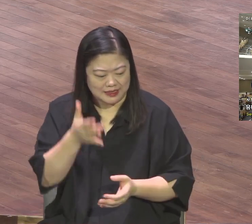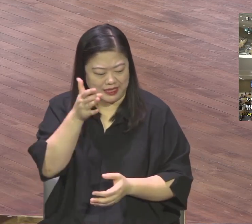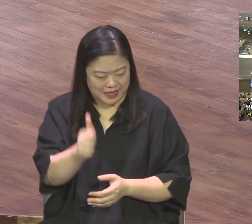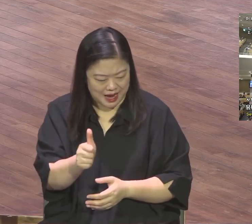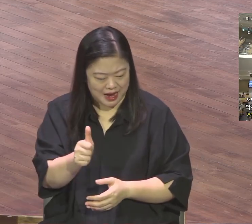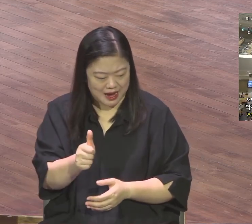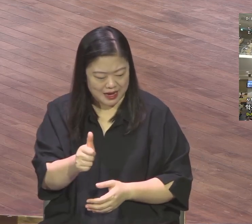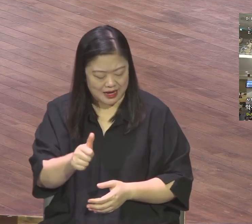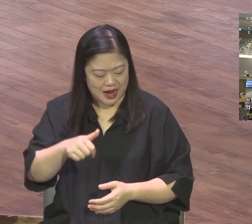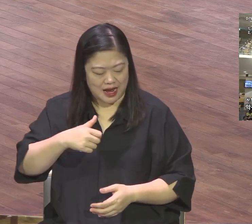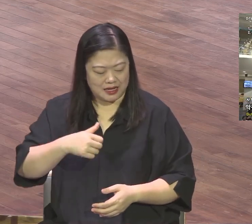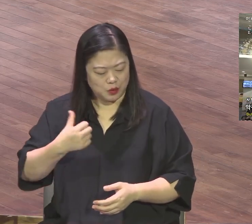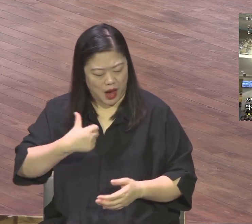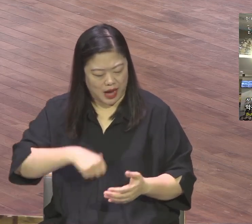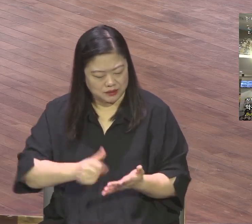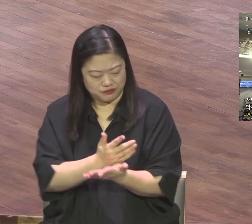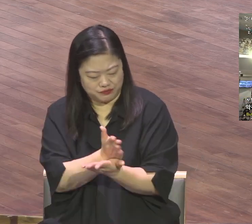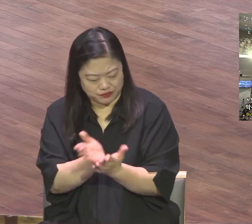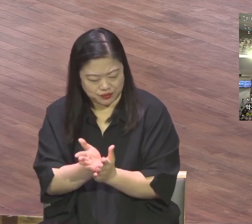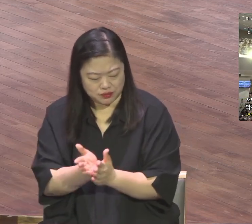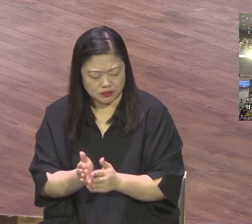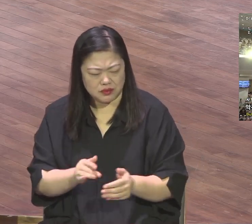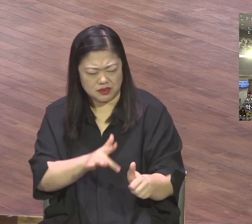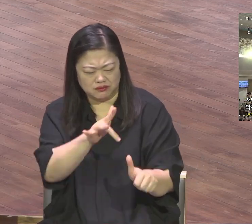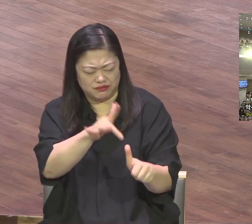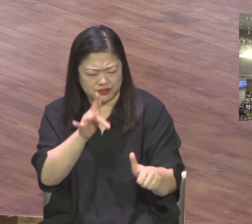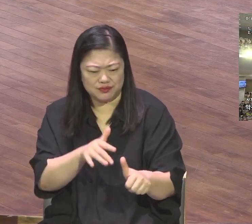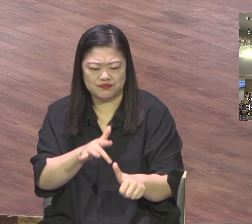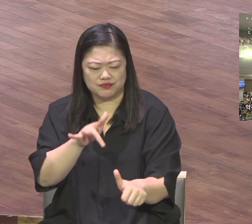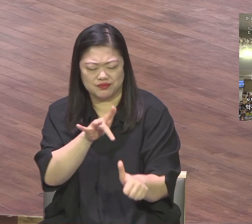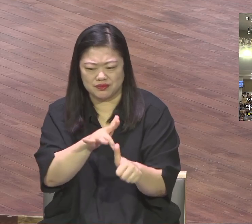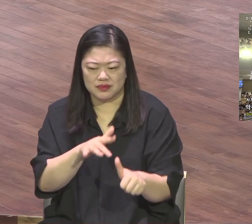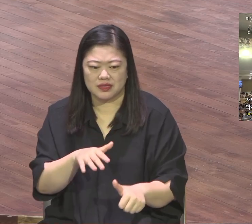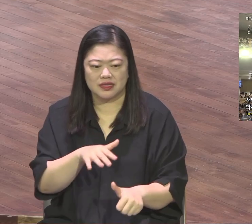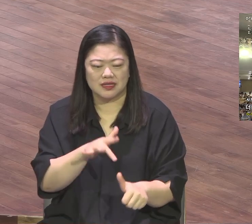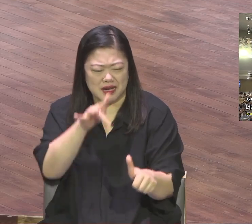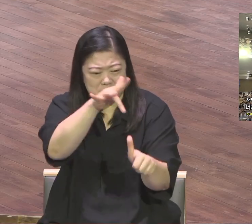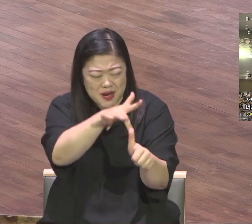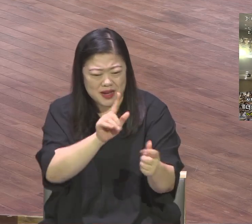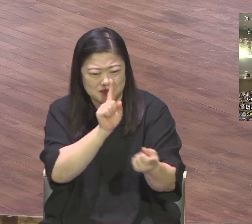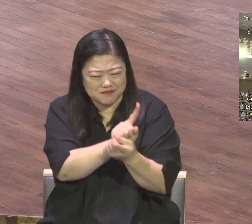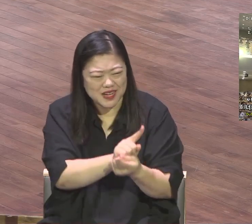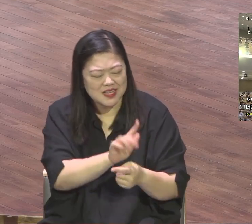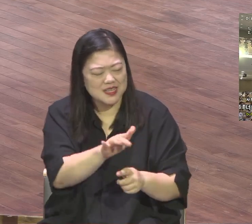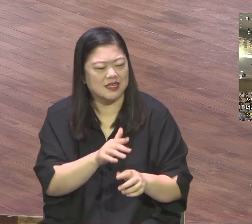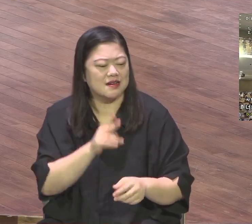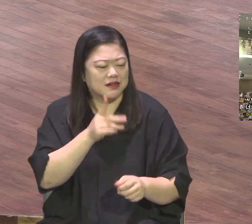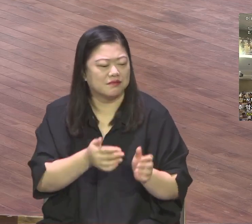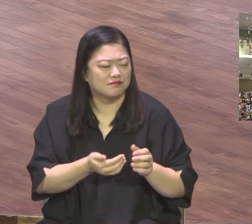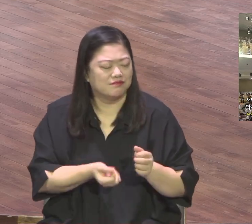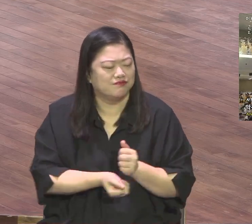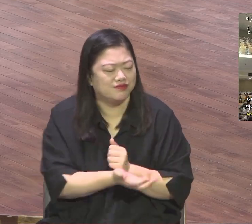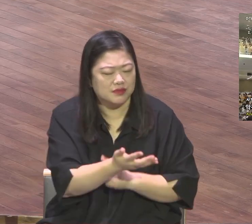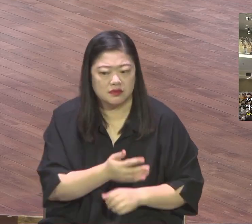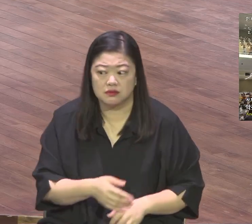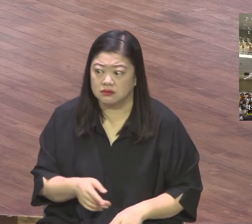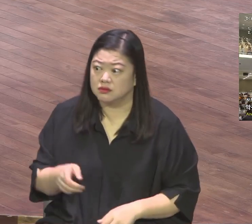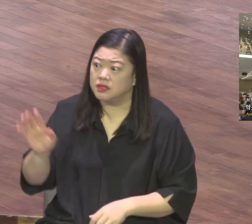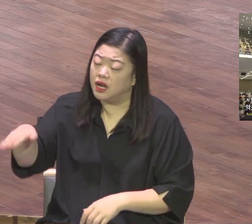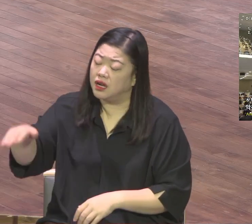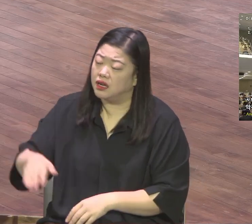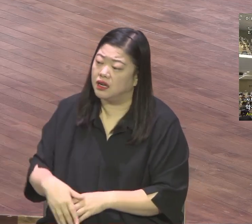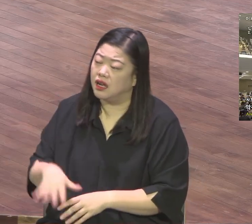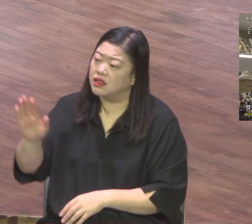이 일을 행하더니 악기가 대답하여 이르되 내가 예수도 알고 바울도 알거니와 너희는 누구냐 하며 악기 들린